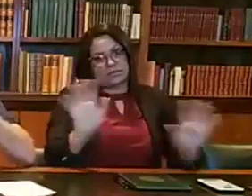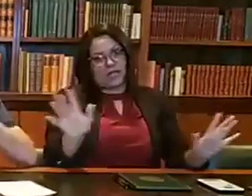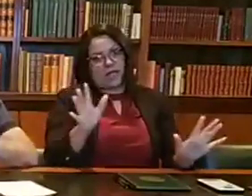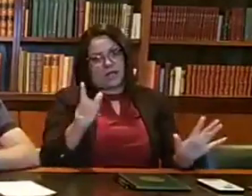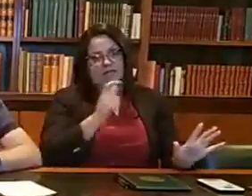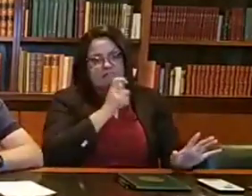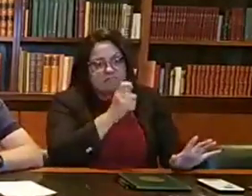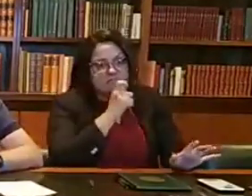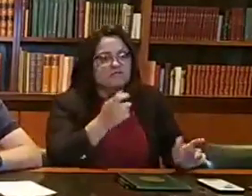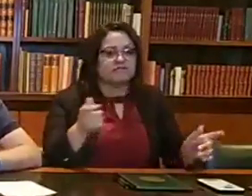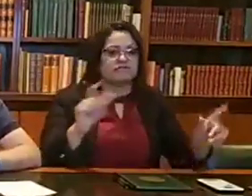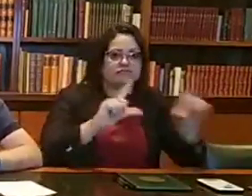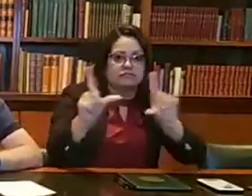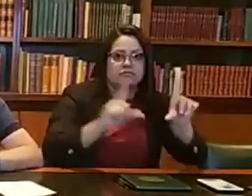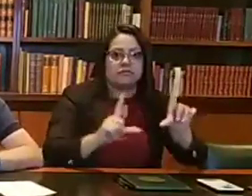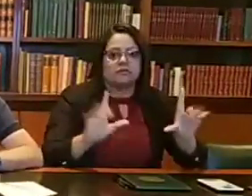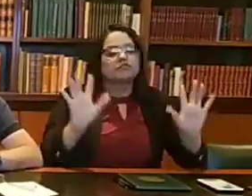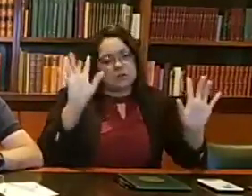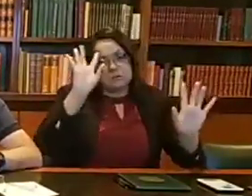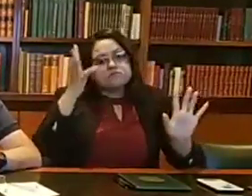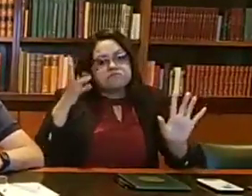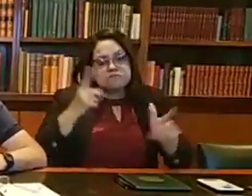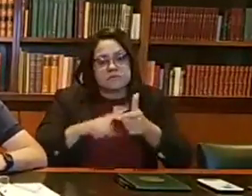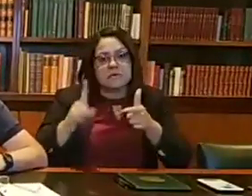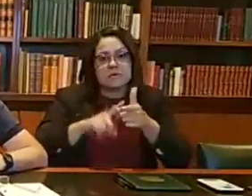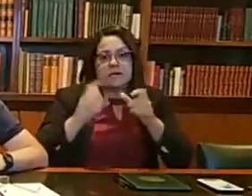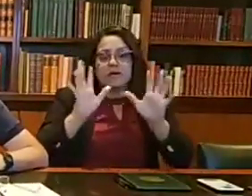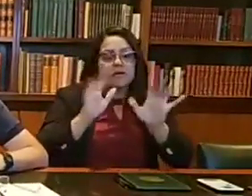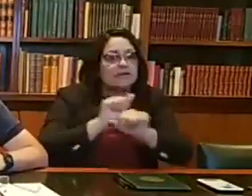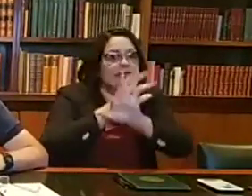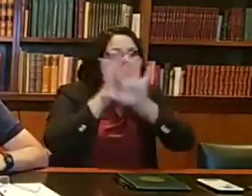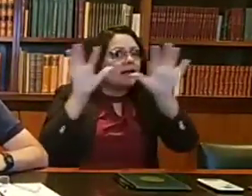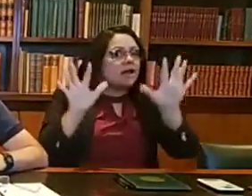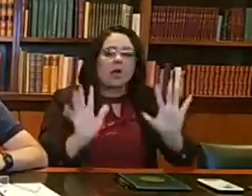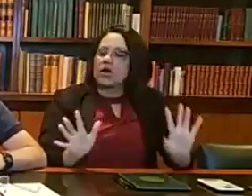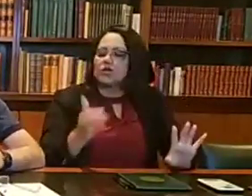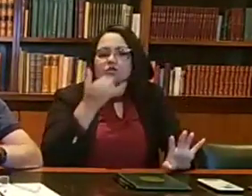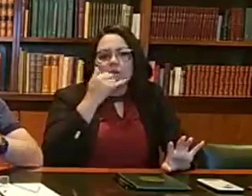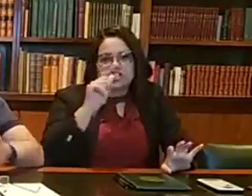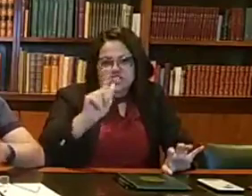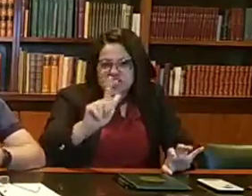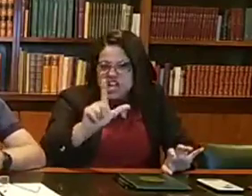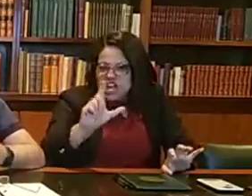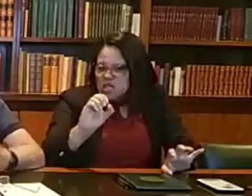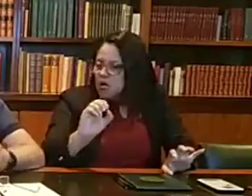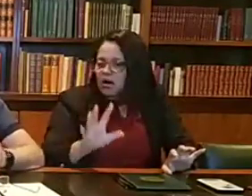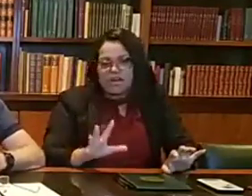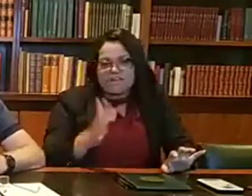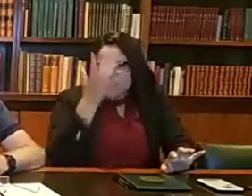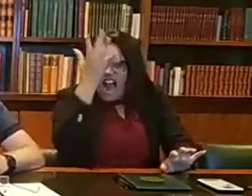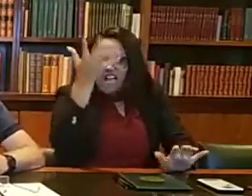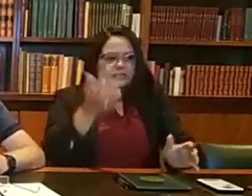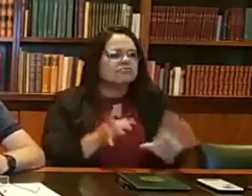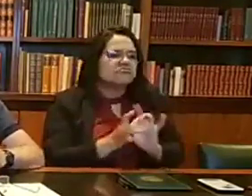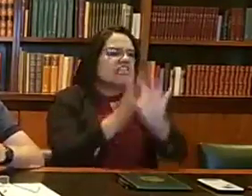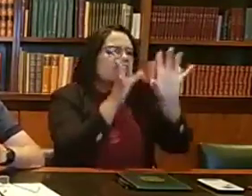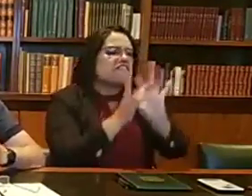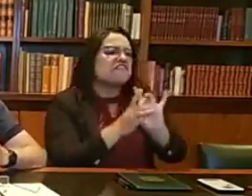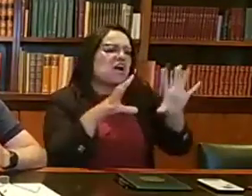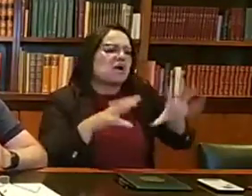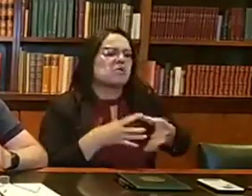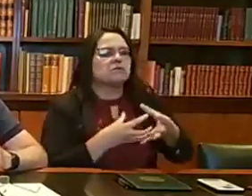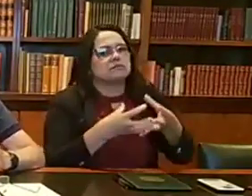tudo bem, resolveu o problema. Agora, deixar bem claro, nós vamos dificultar GLO. Não é que eu não queira, não. Vamos dificultar. Porque